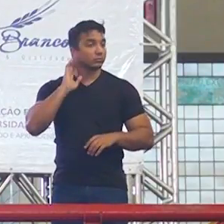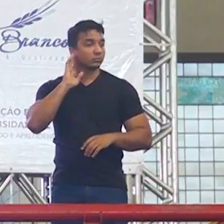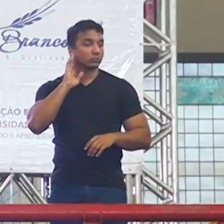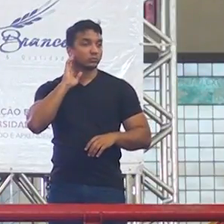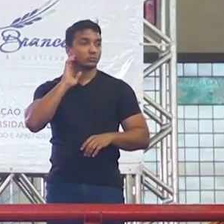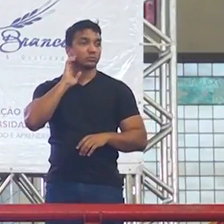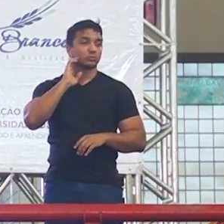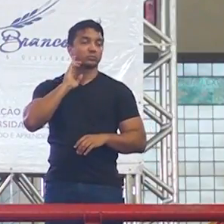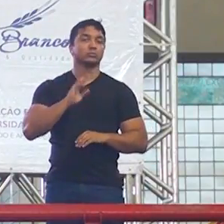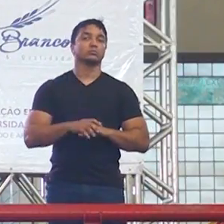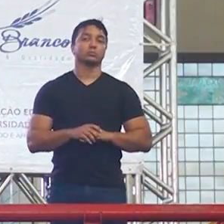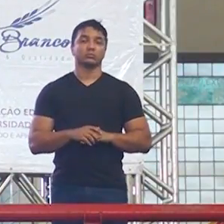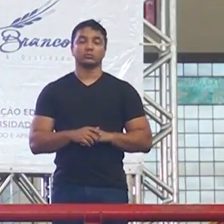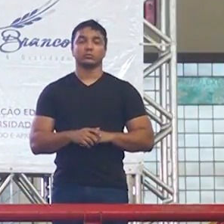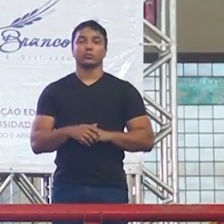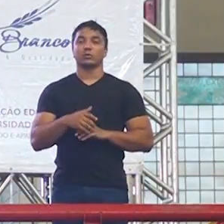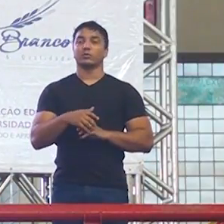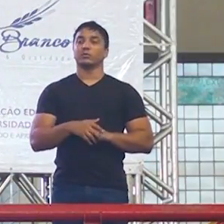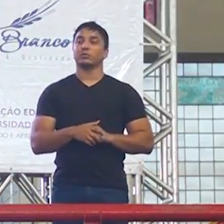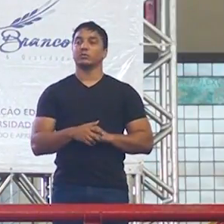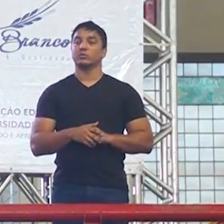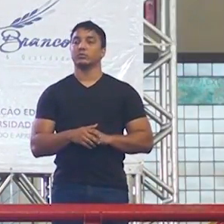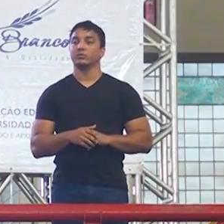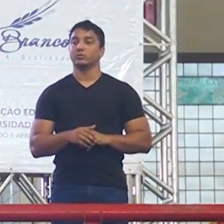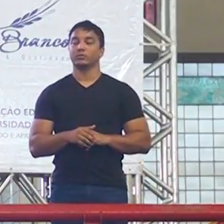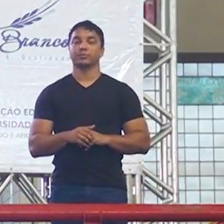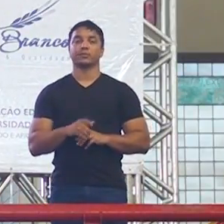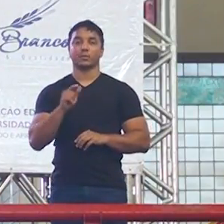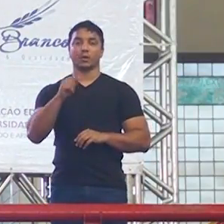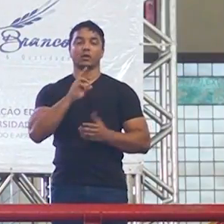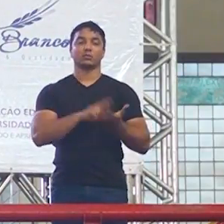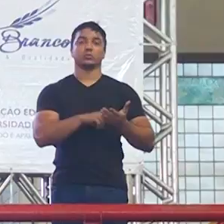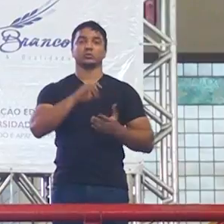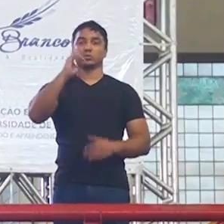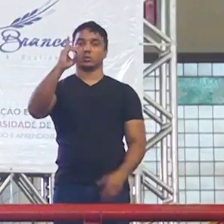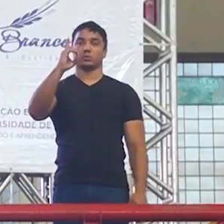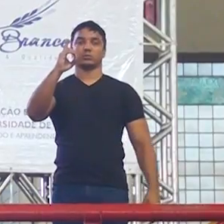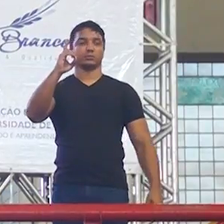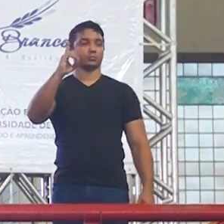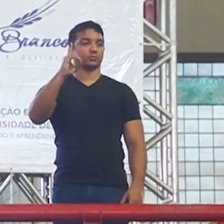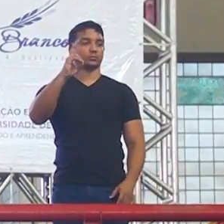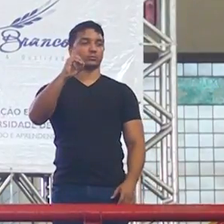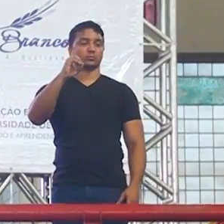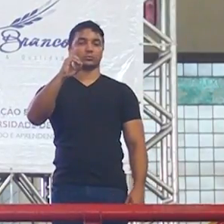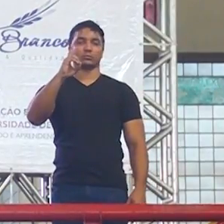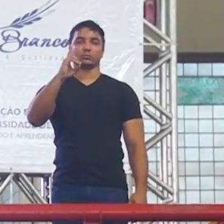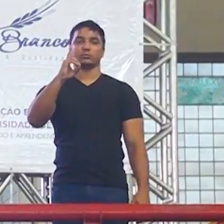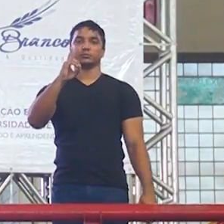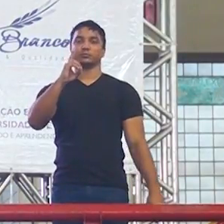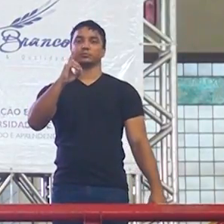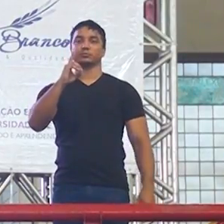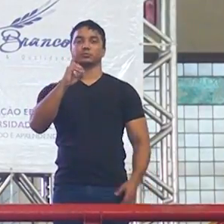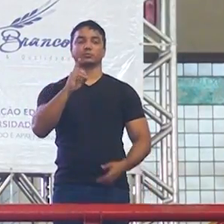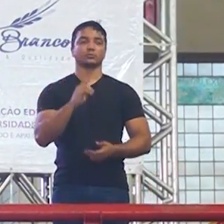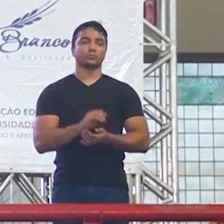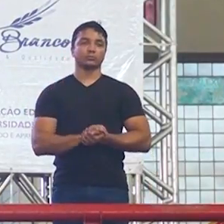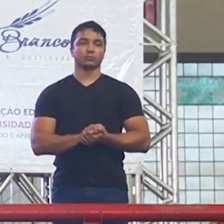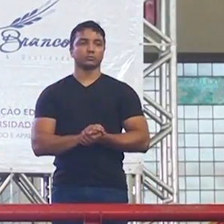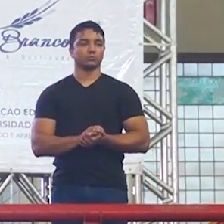escutei. 20, que é o item D de dado. Aí você marca o item D de dado.